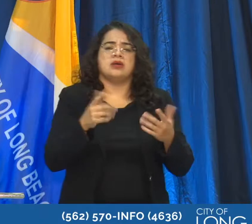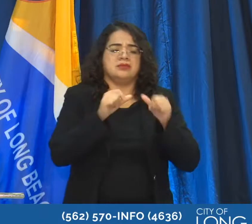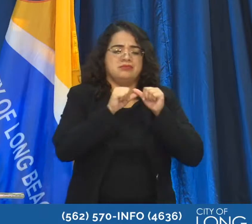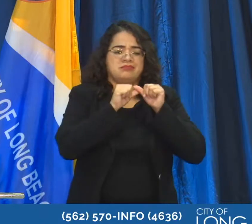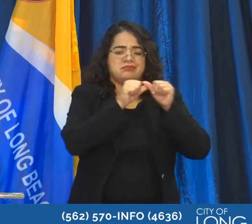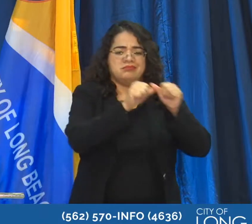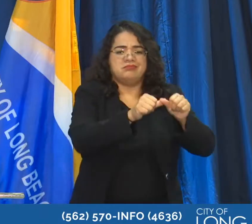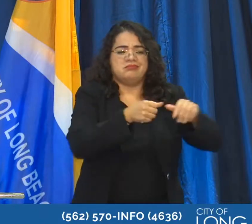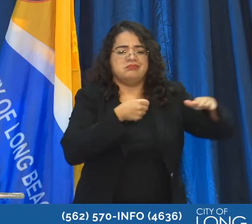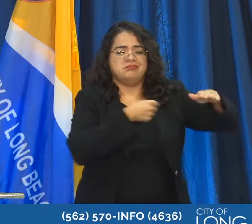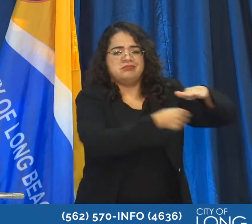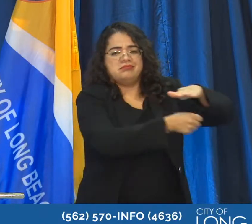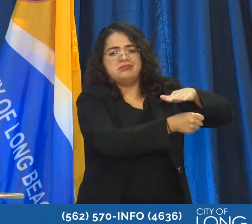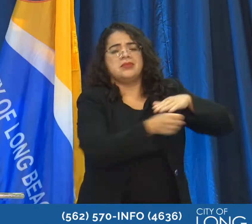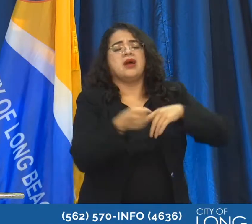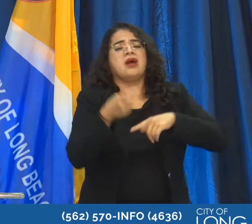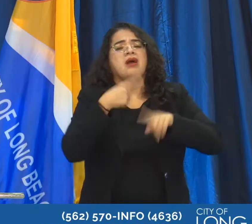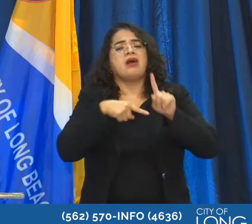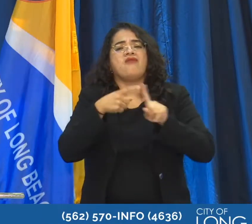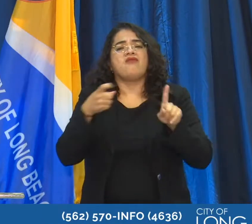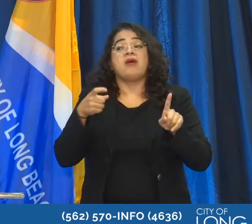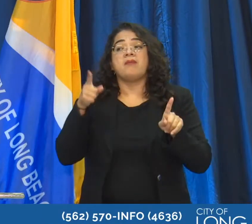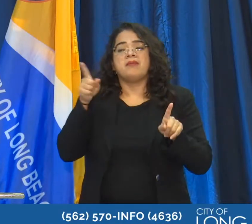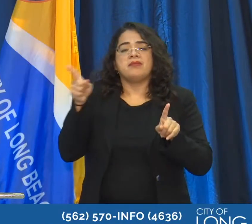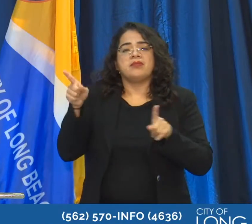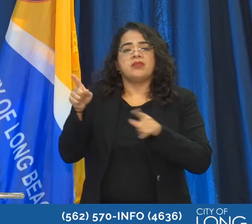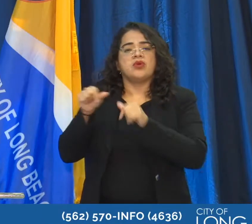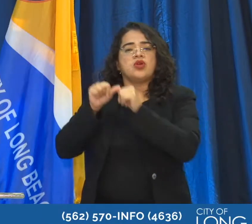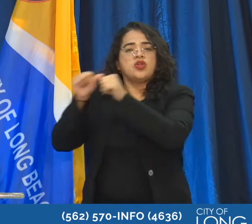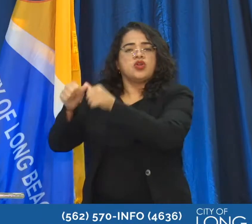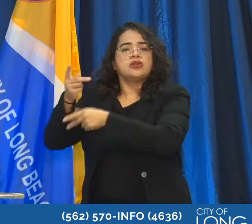plazo que tienden